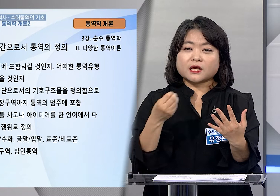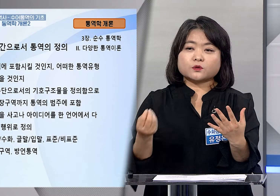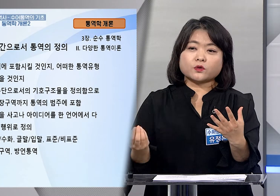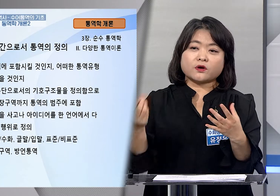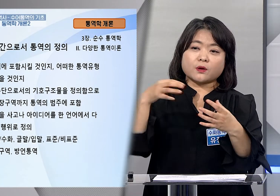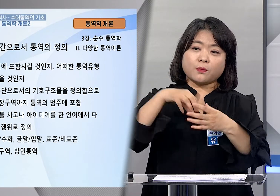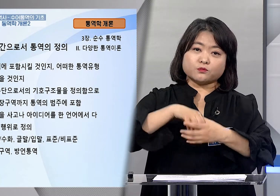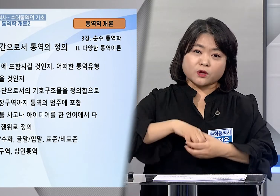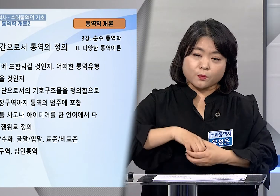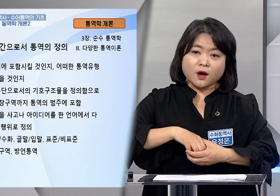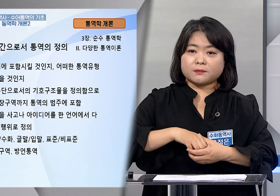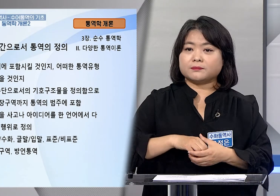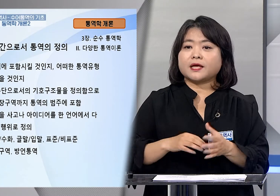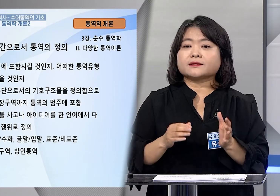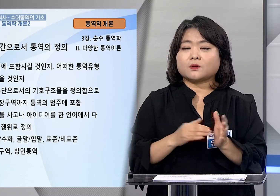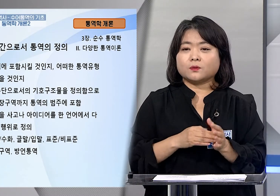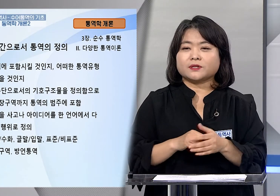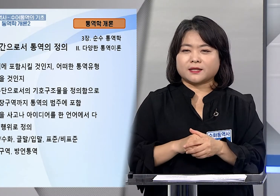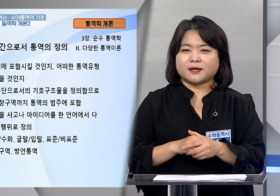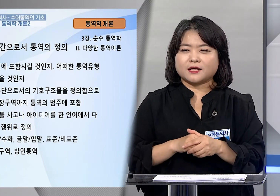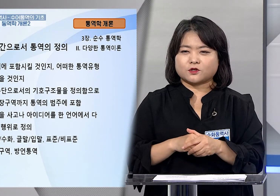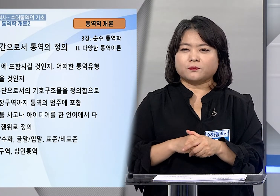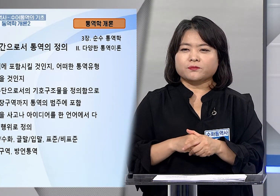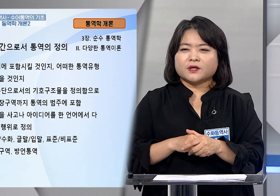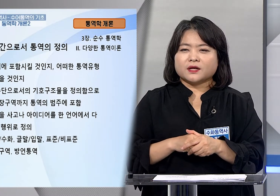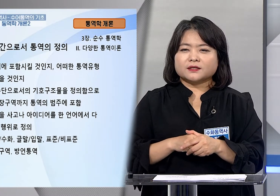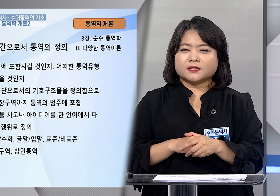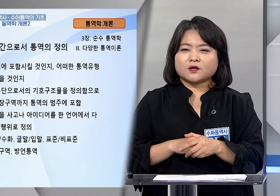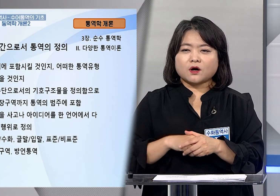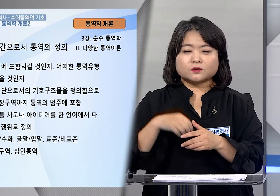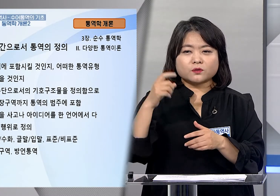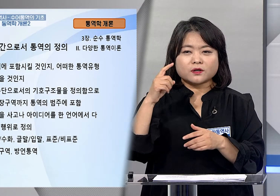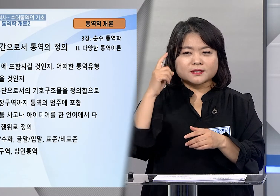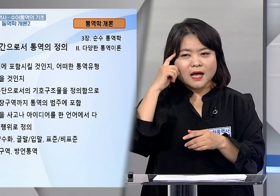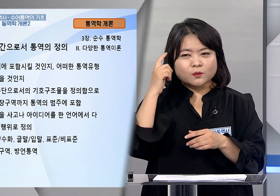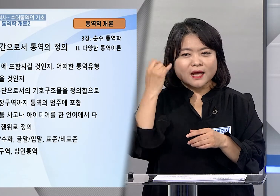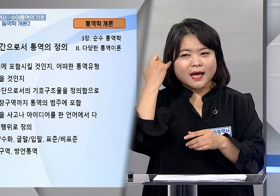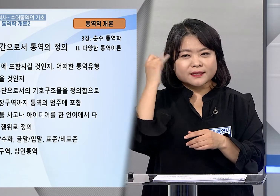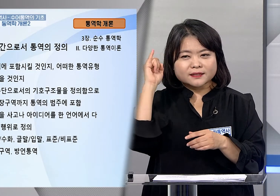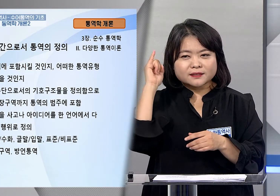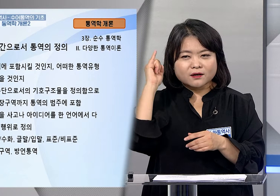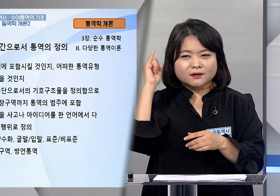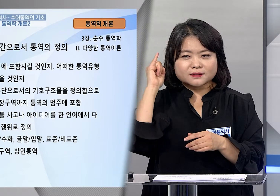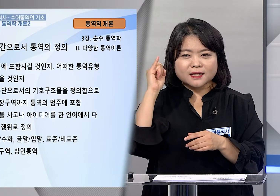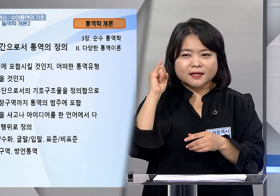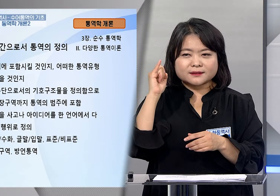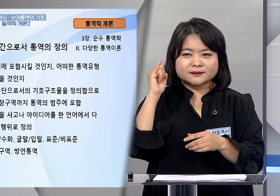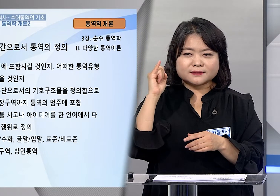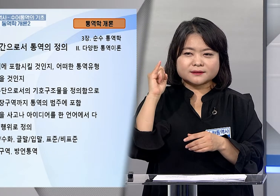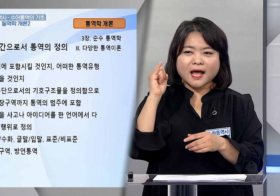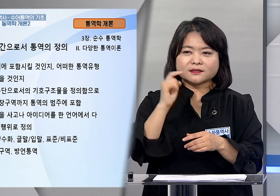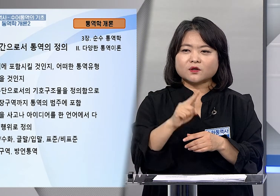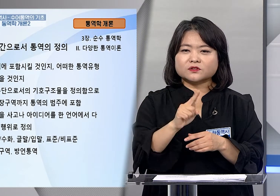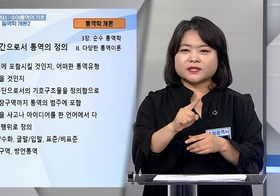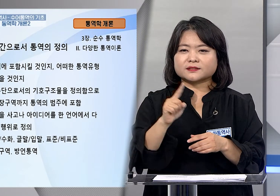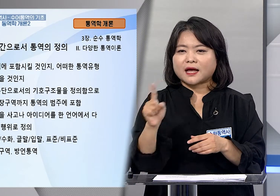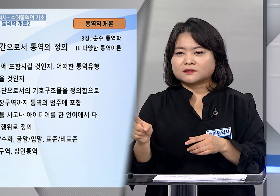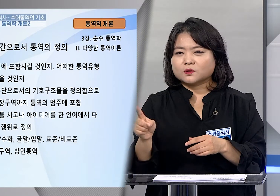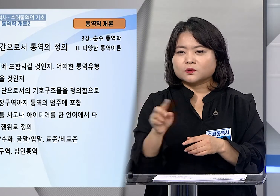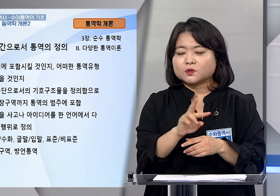통역의 범주에 포함했다고 얘기를 하죠. 그래서 통역을 사거나 아이디어를 한 한 언어에서 다른 언어로